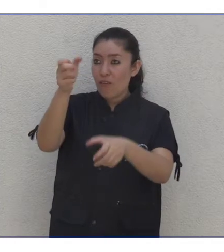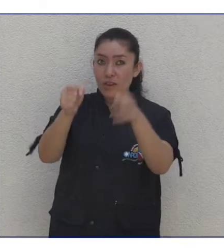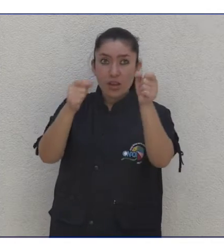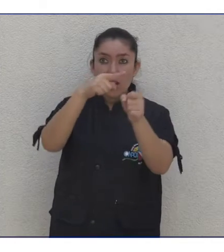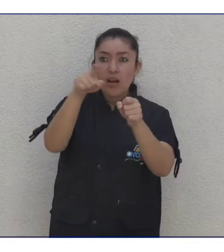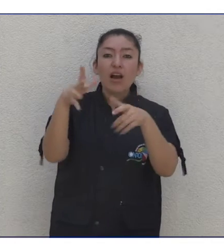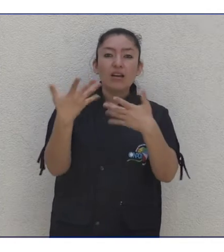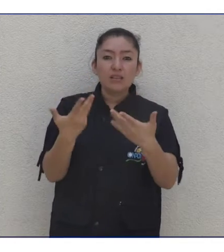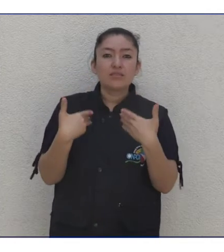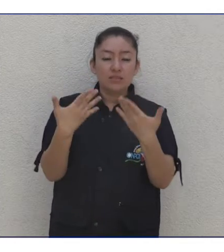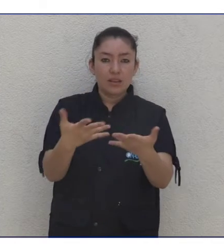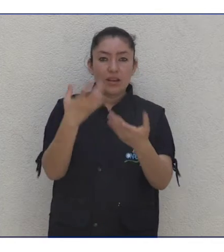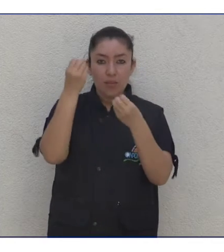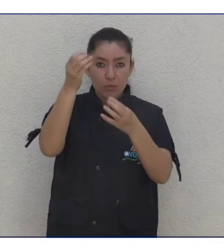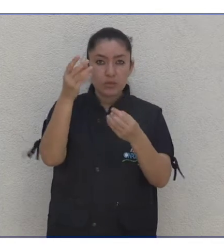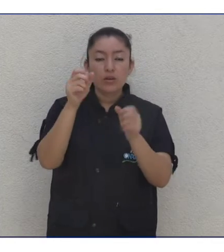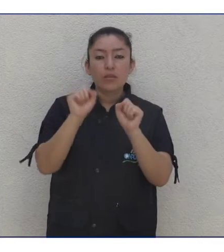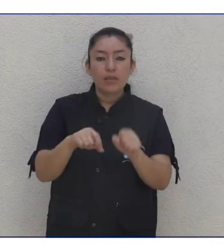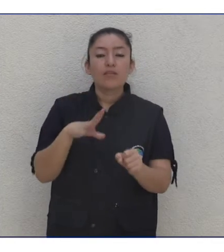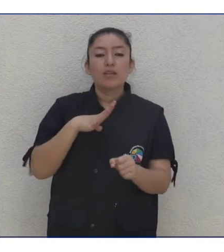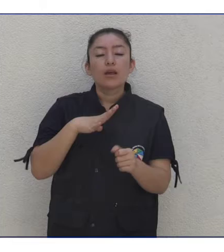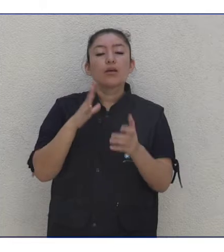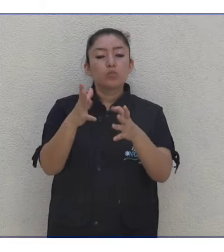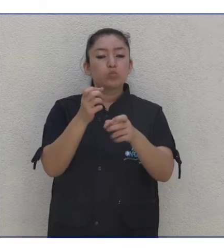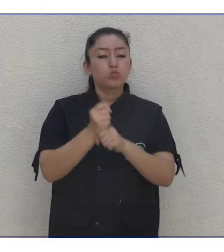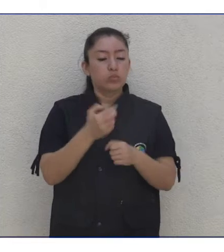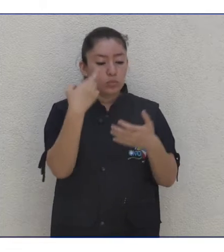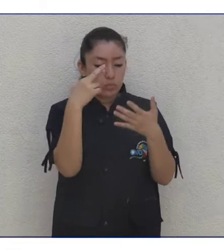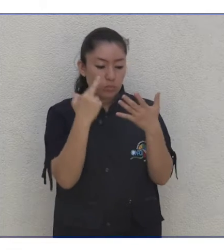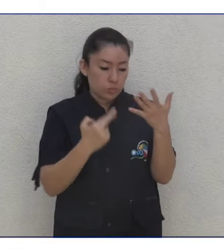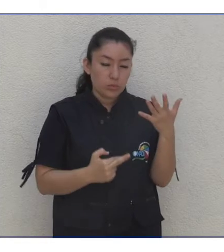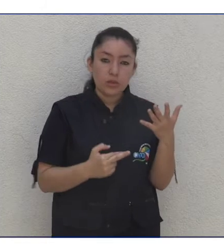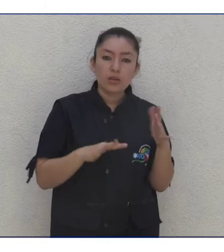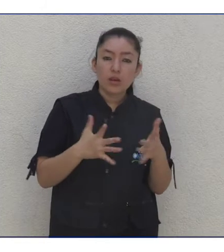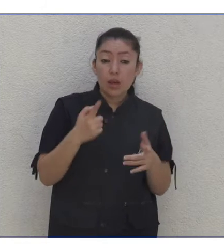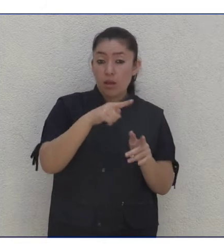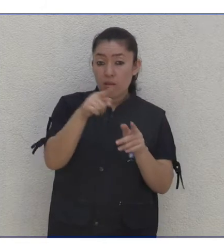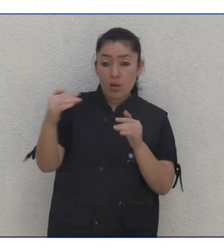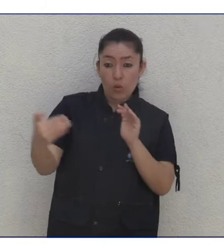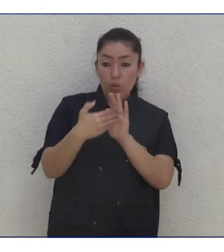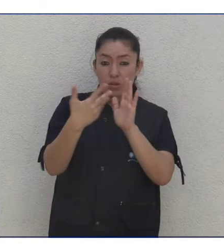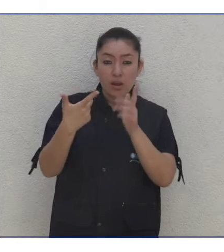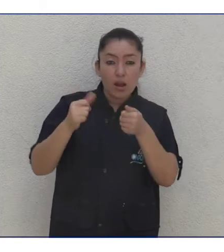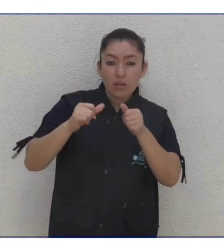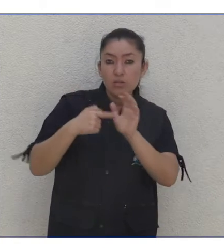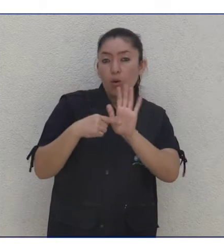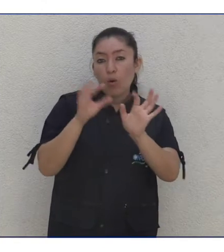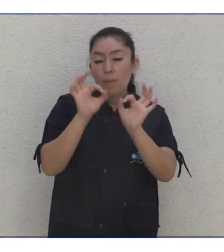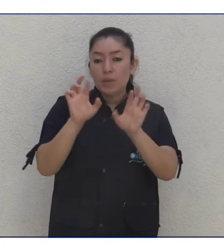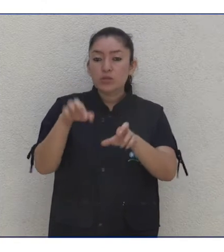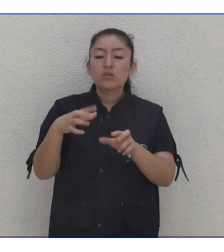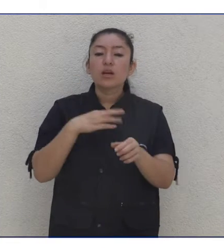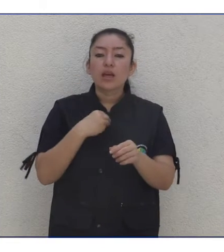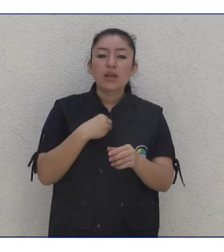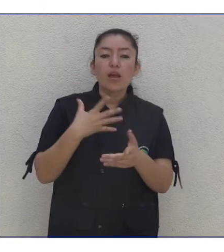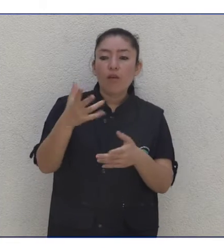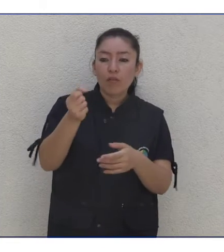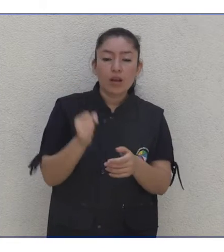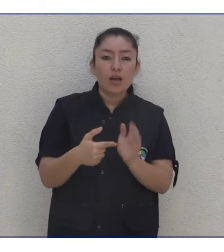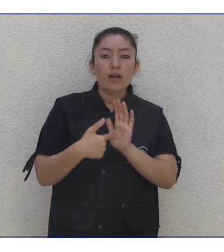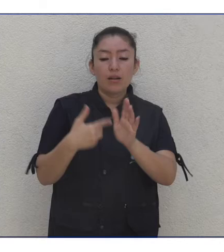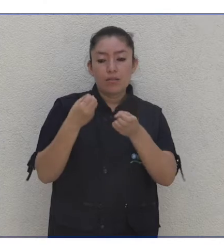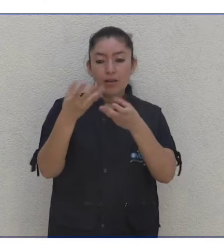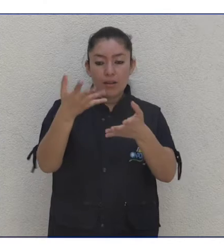será la competente para resolver los recursos de revisión interpuestos contra actos o resoluciones de los sujetos obligados referidas en